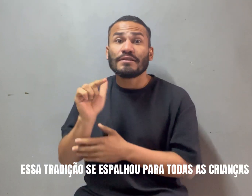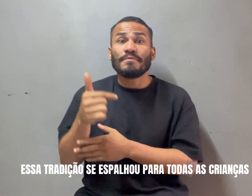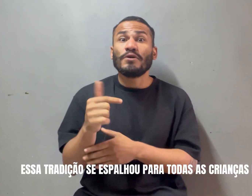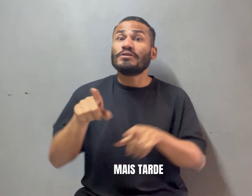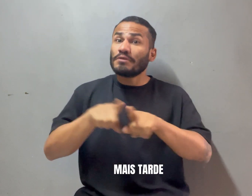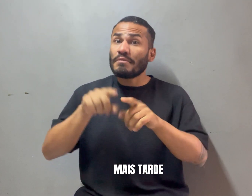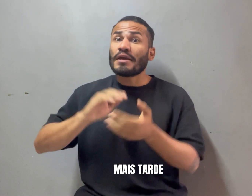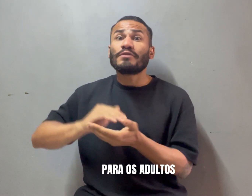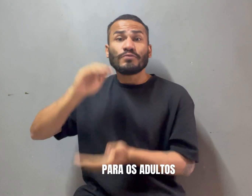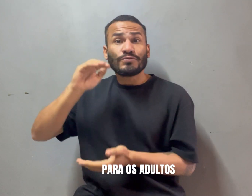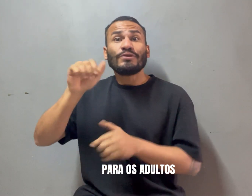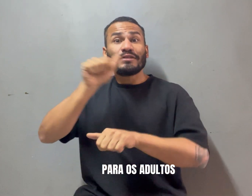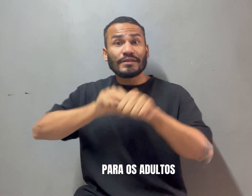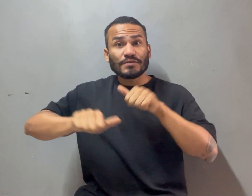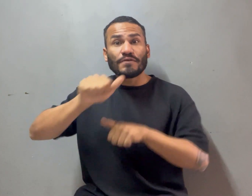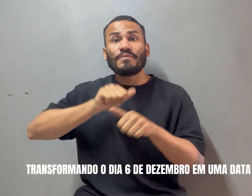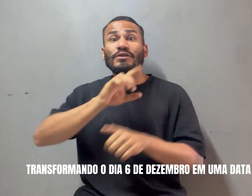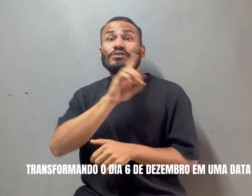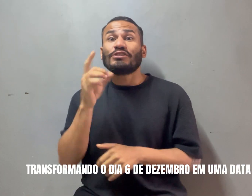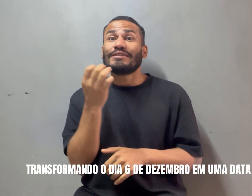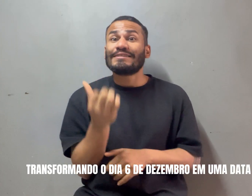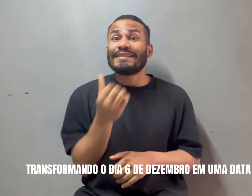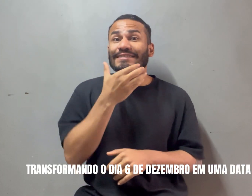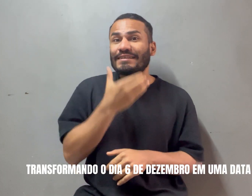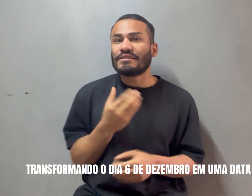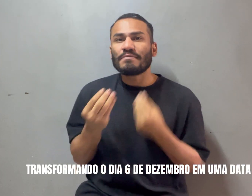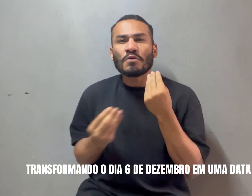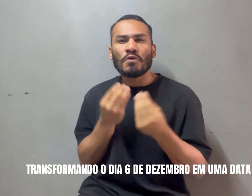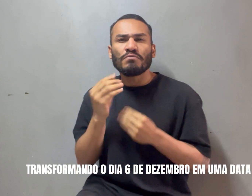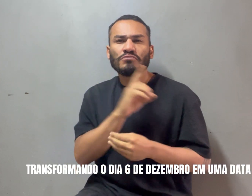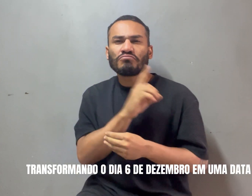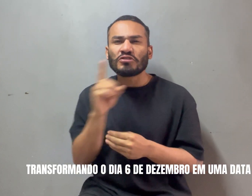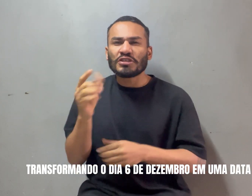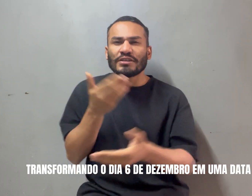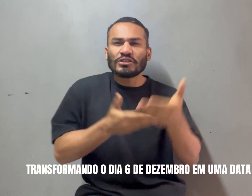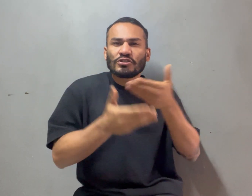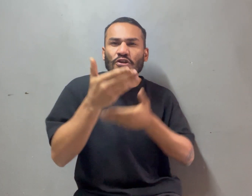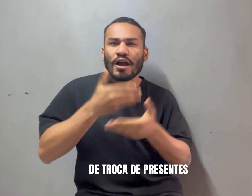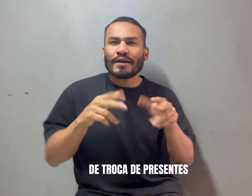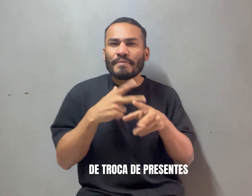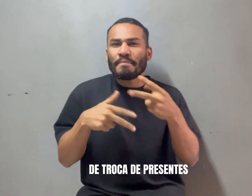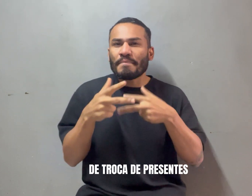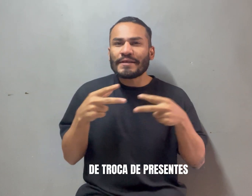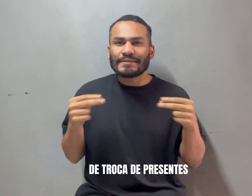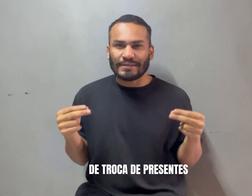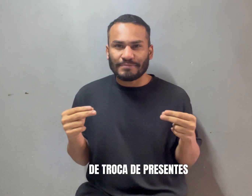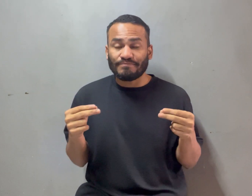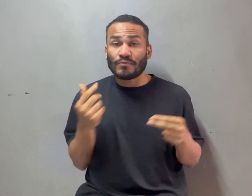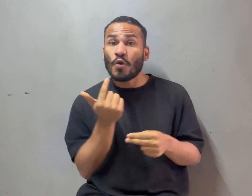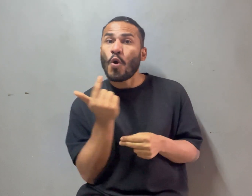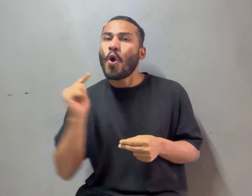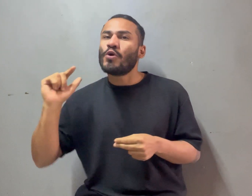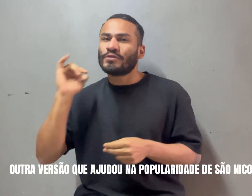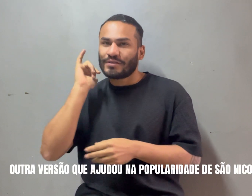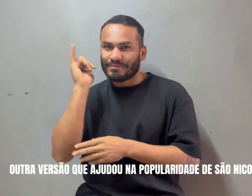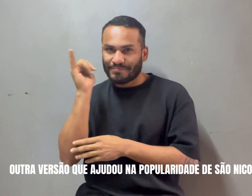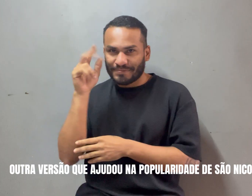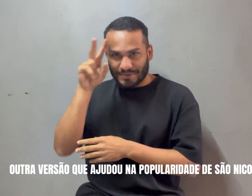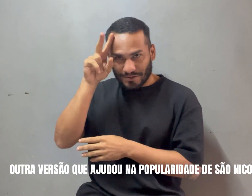e mais tarde para os adultos, transformando o dia 6 de dezembro em uma data de troca de presentes. Outra versão que